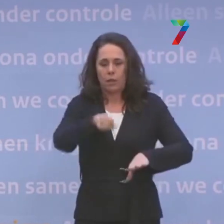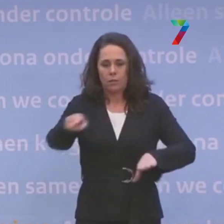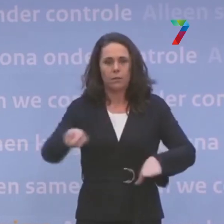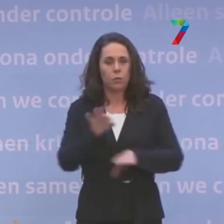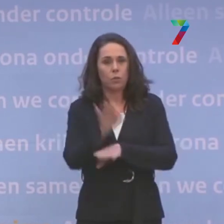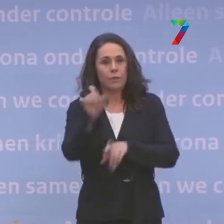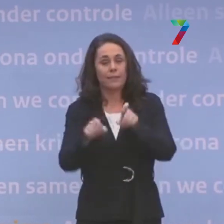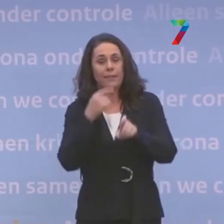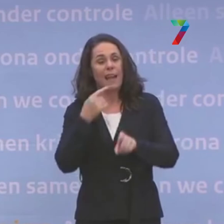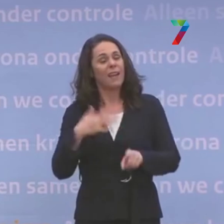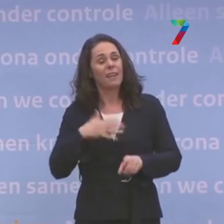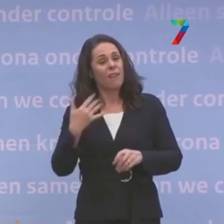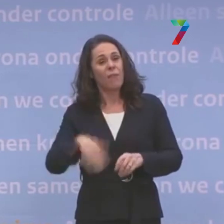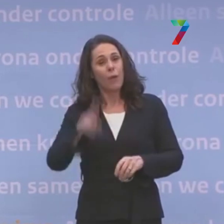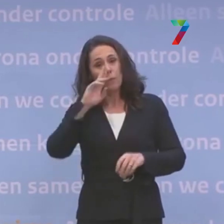ze eigenlijk.